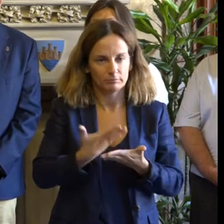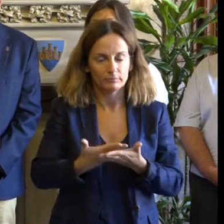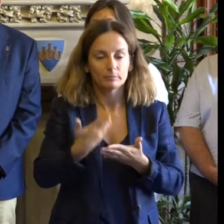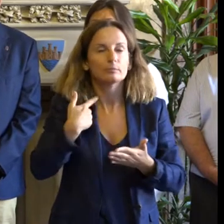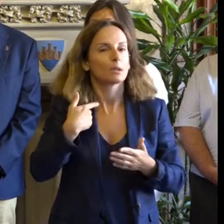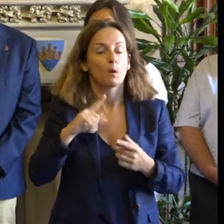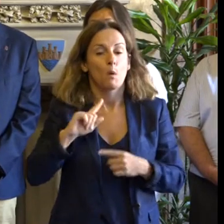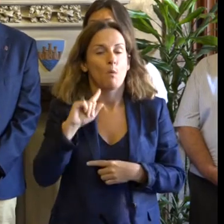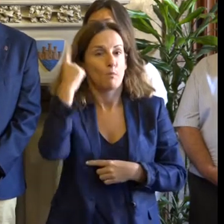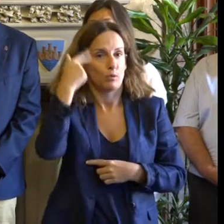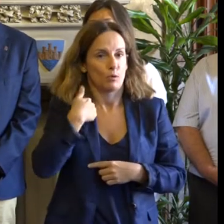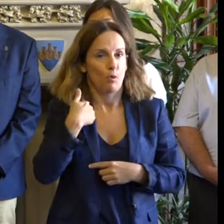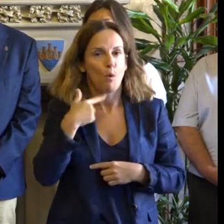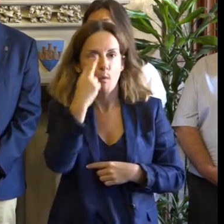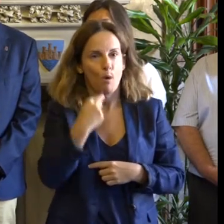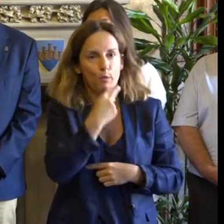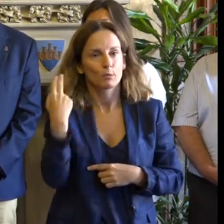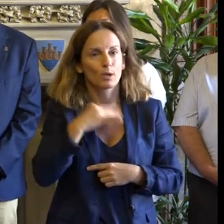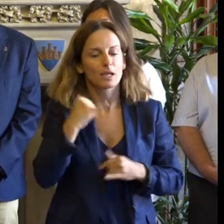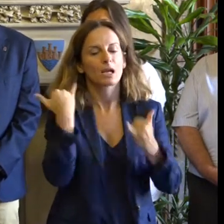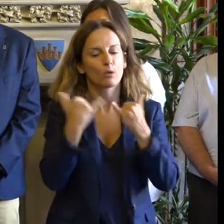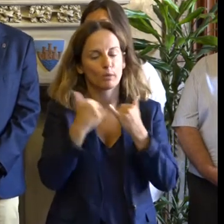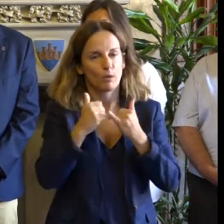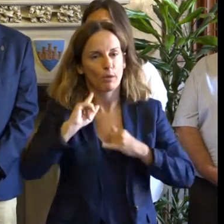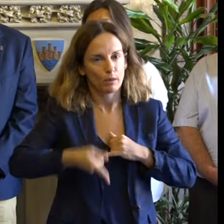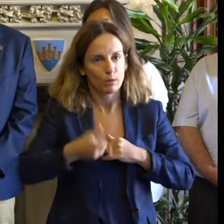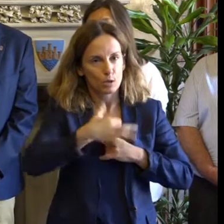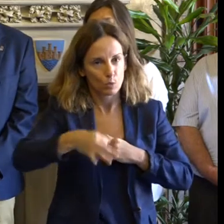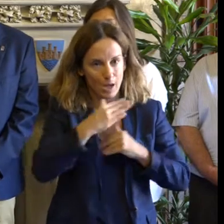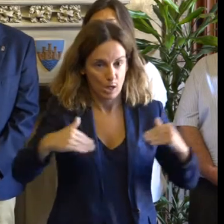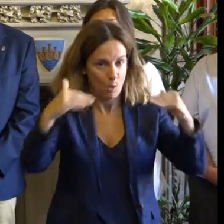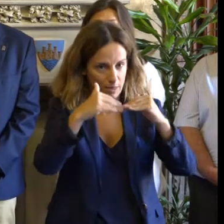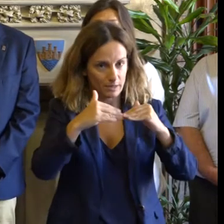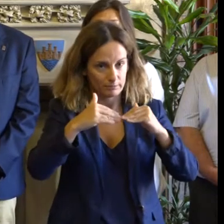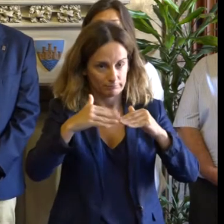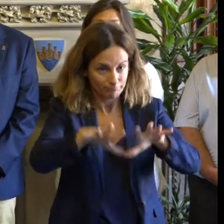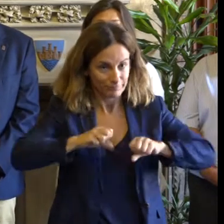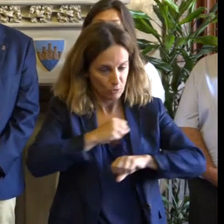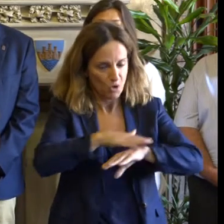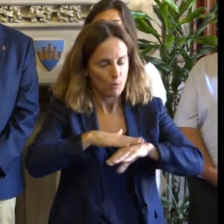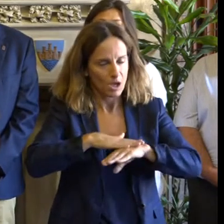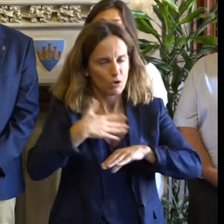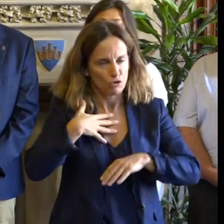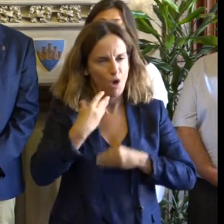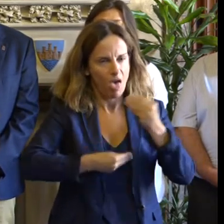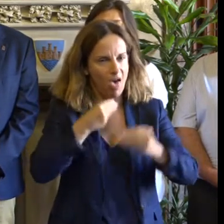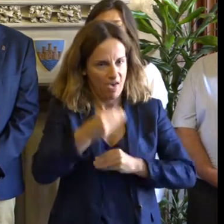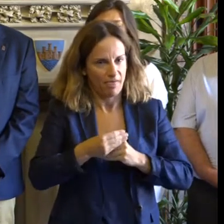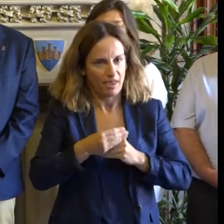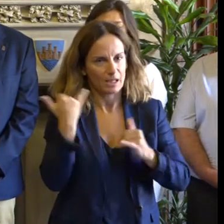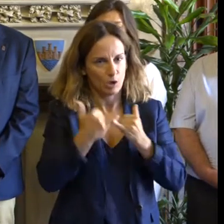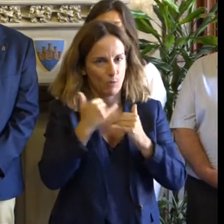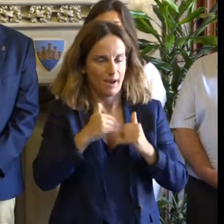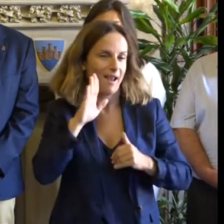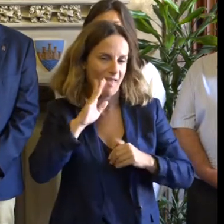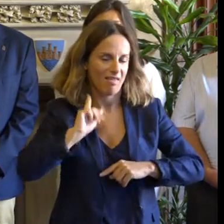de les nostres primeres promeses i també un dels nostres primers fets. Qualsevol estadística ens mostra, sense matisos, que